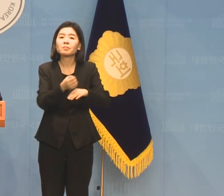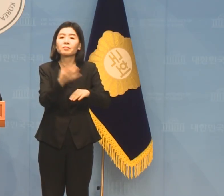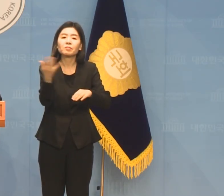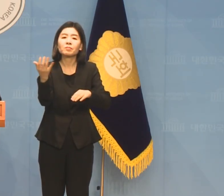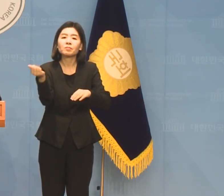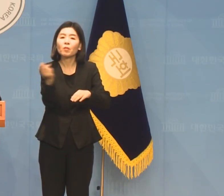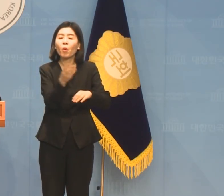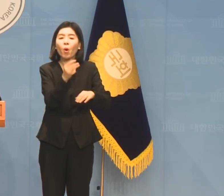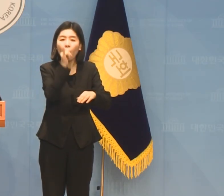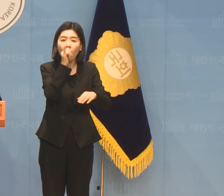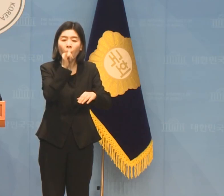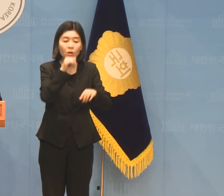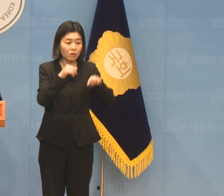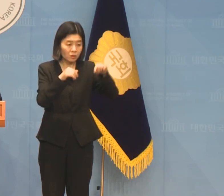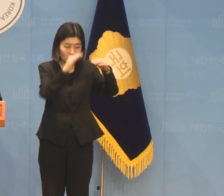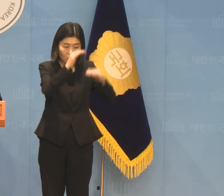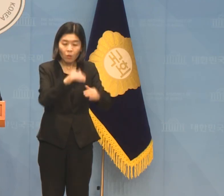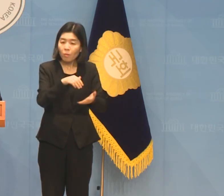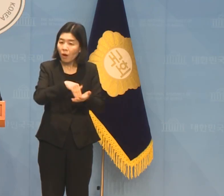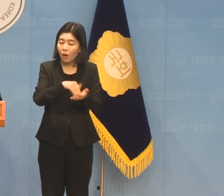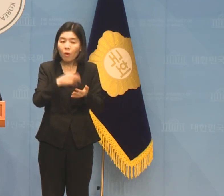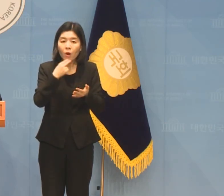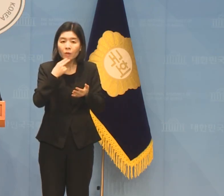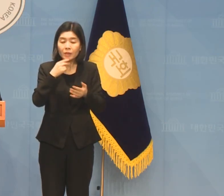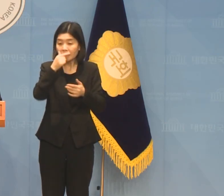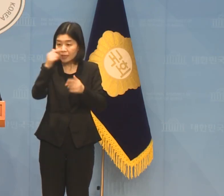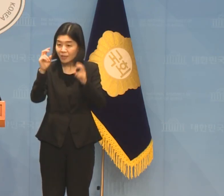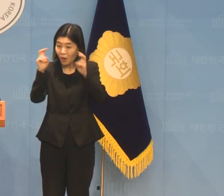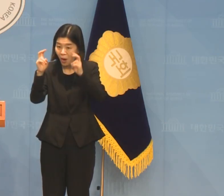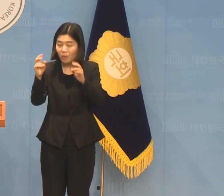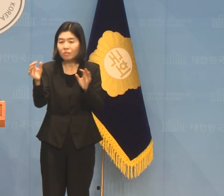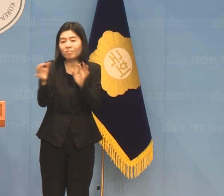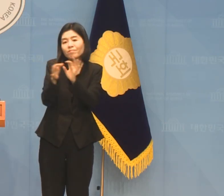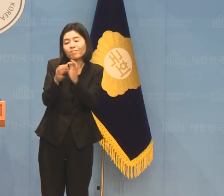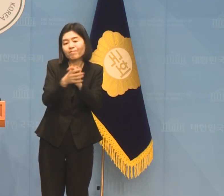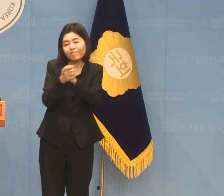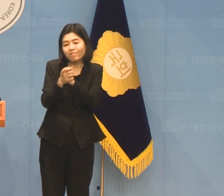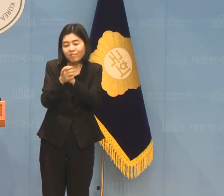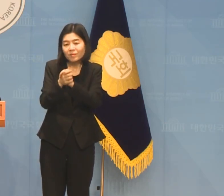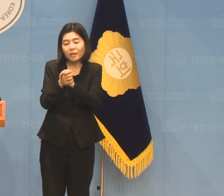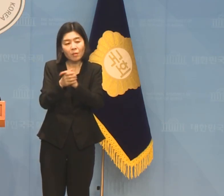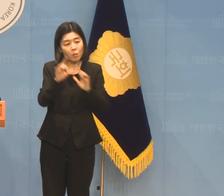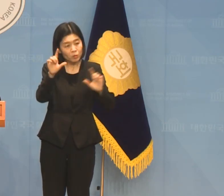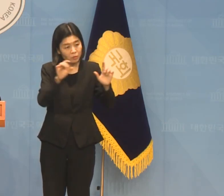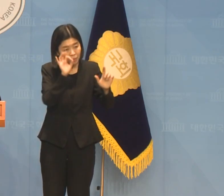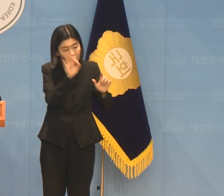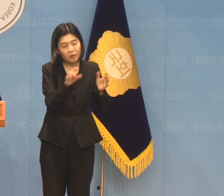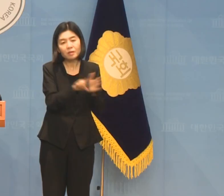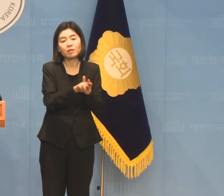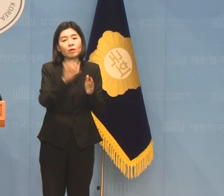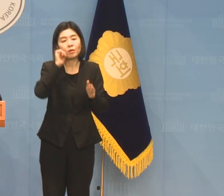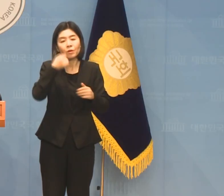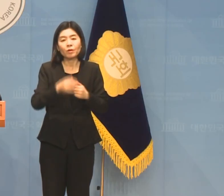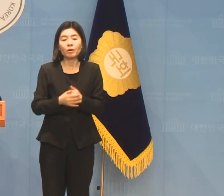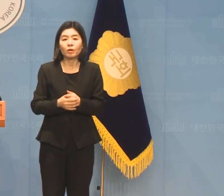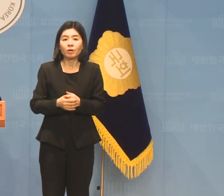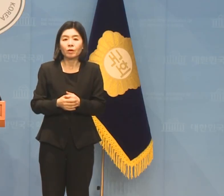그에 대한 반성 없이 친기업 이미지를 내세우는 것은 신뢰를 얻기 어렵습니다.